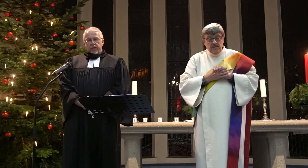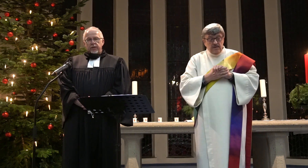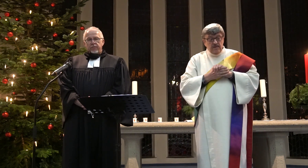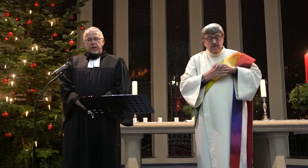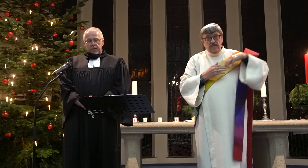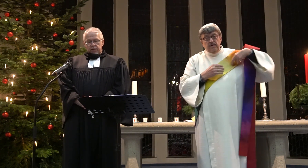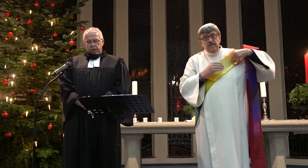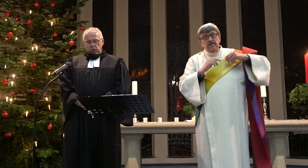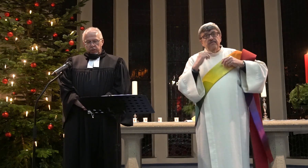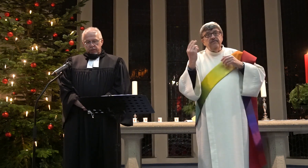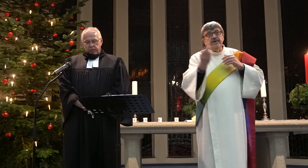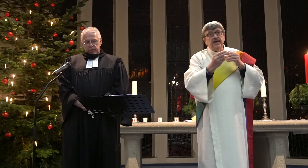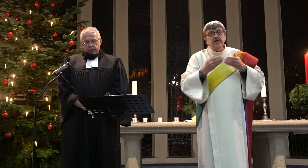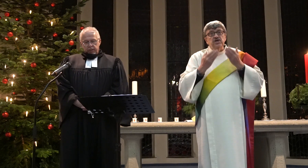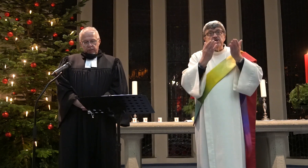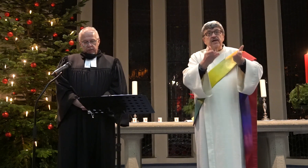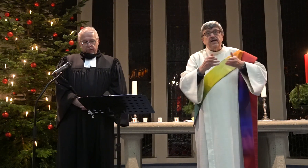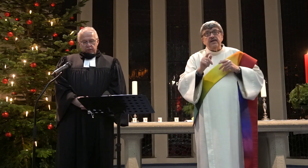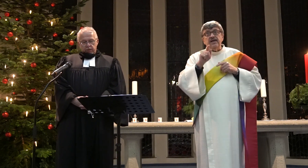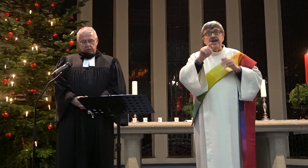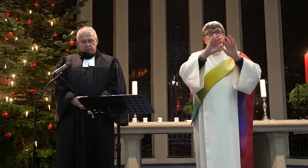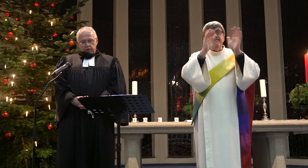Wir schenken der Welt ein menschliches Gesicht,